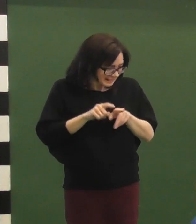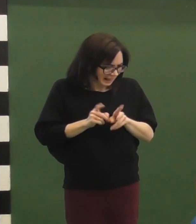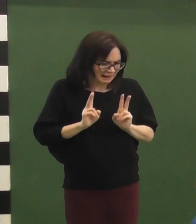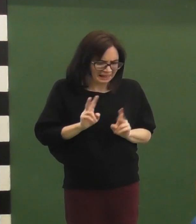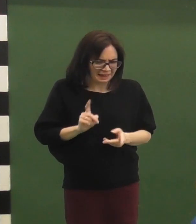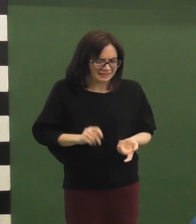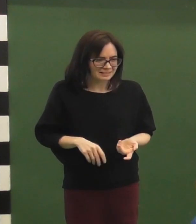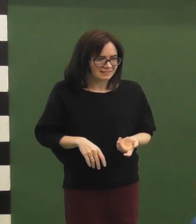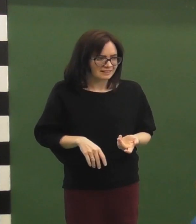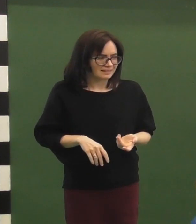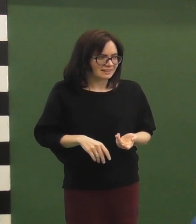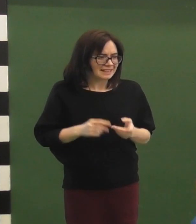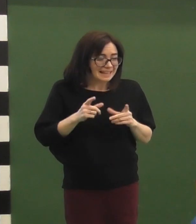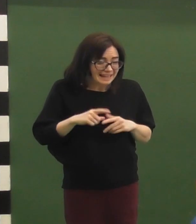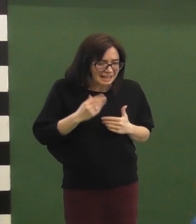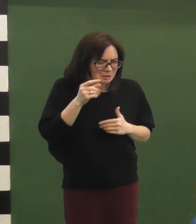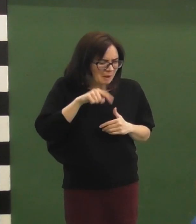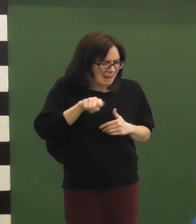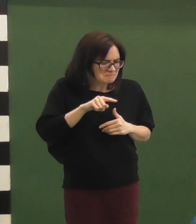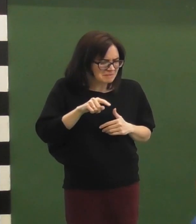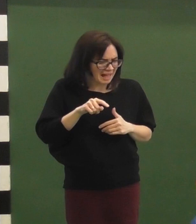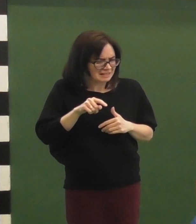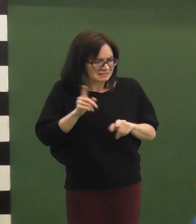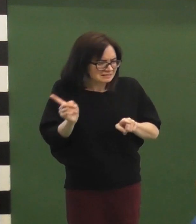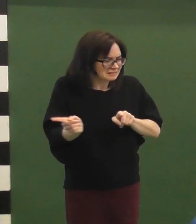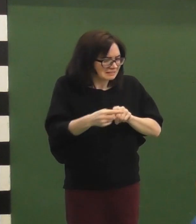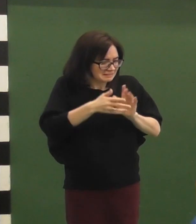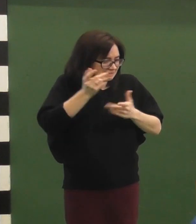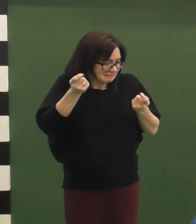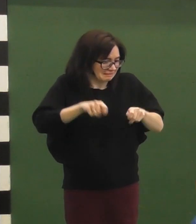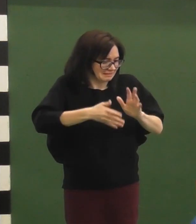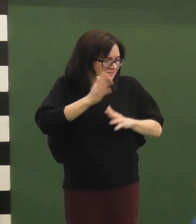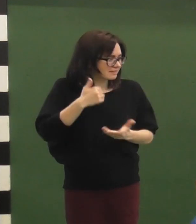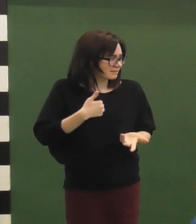lehetséges, hogy élő embereket voltak közöttük